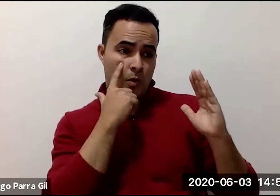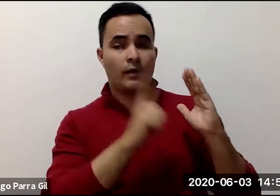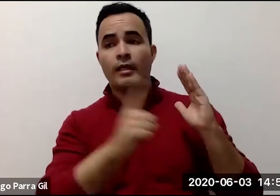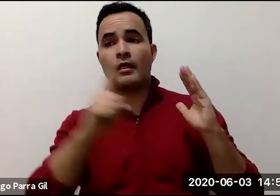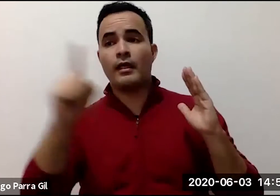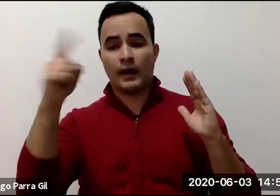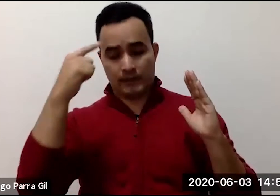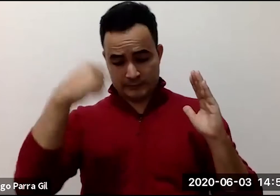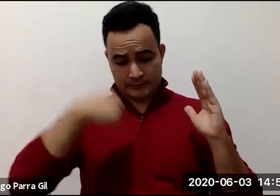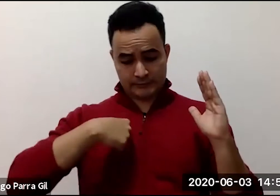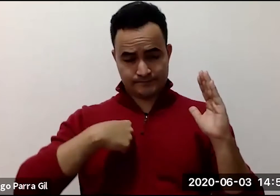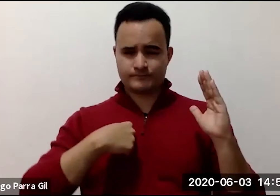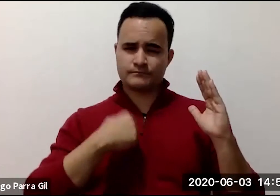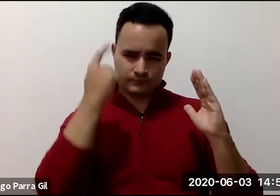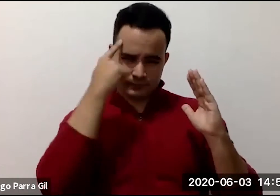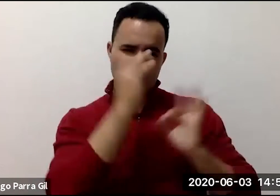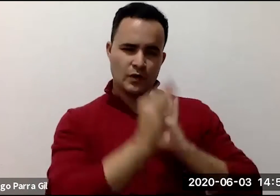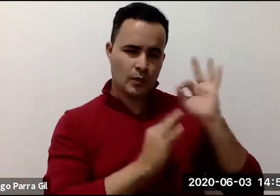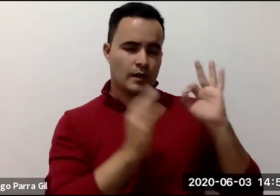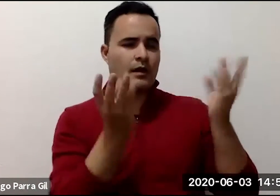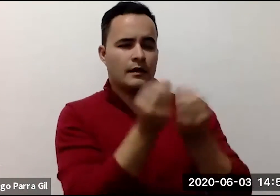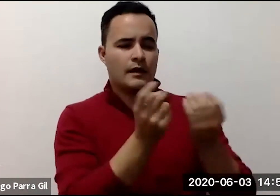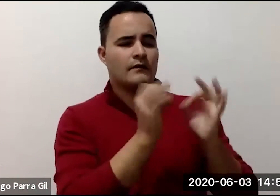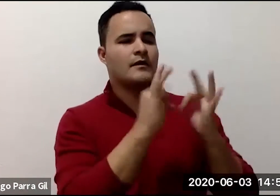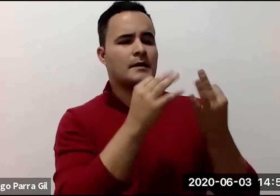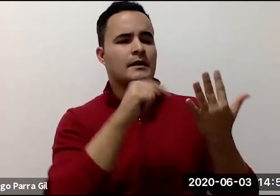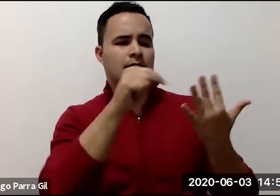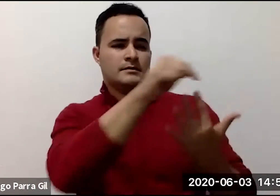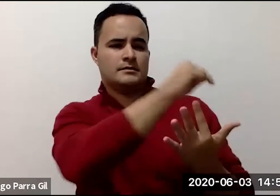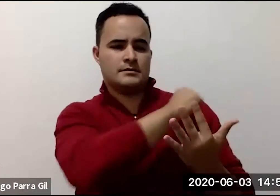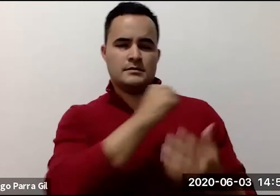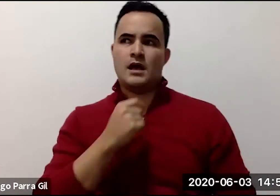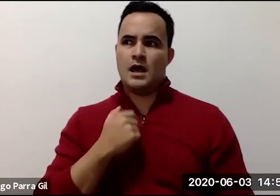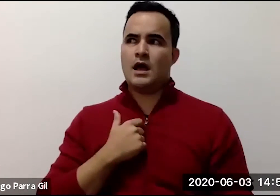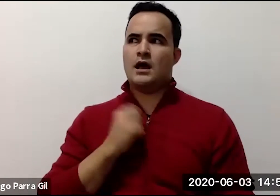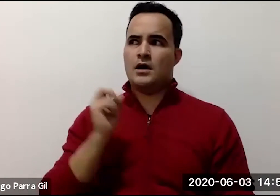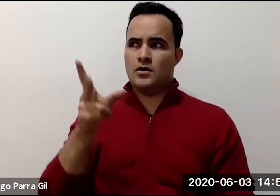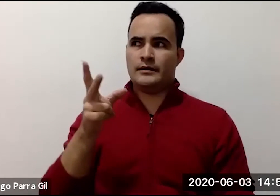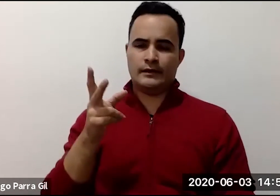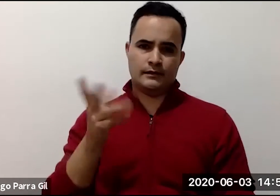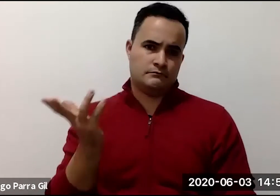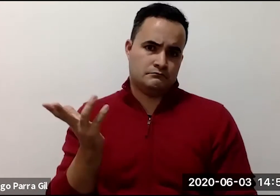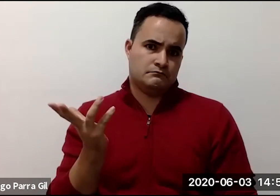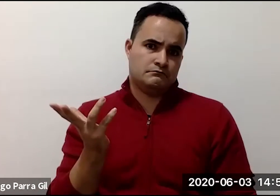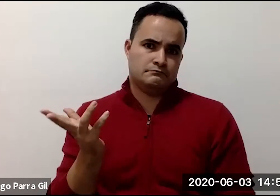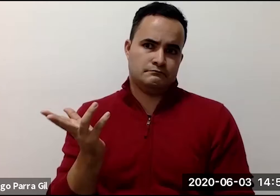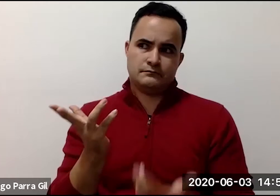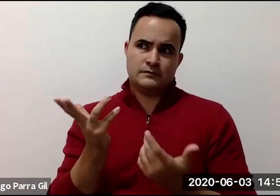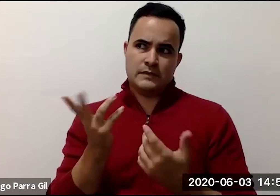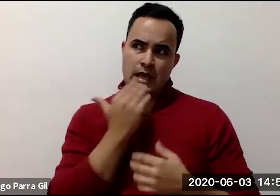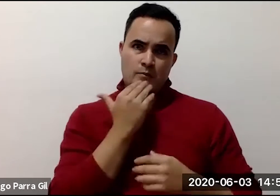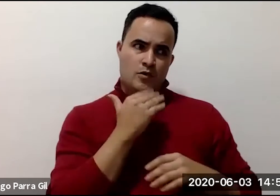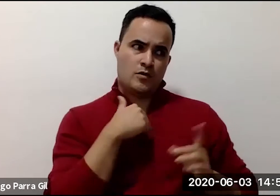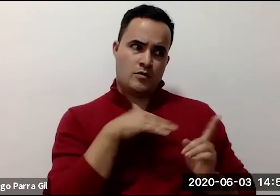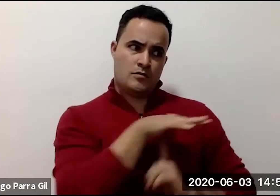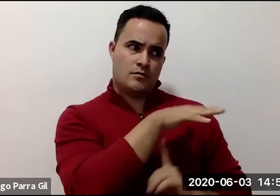mensaje, ¿no? De nuevo, la responsabilidad cae en el individuo. Y creo que eso también